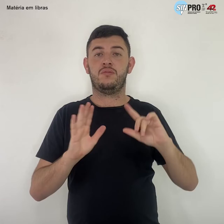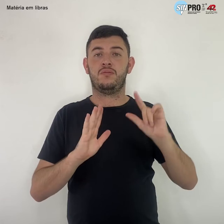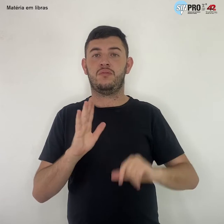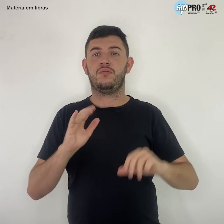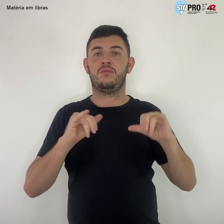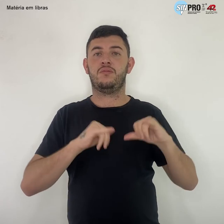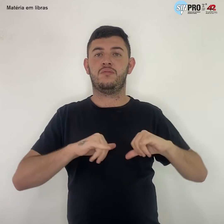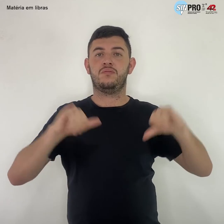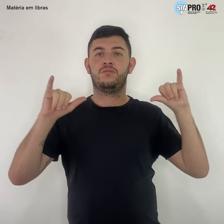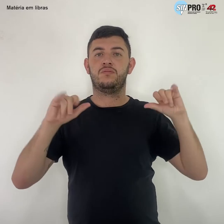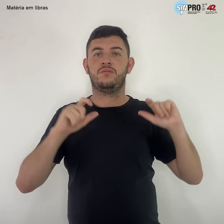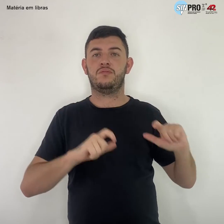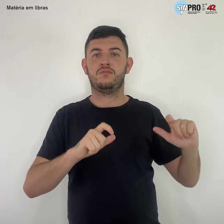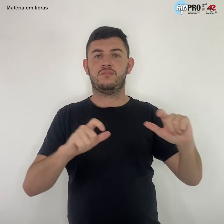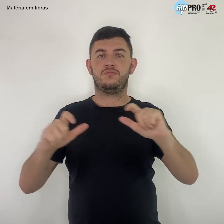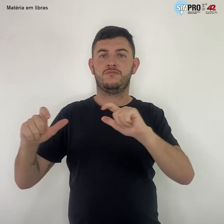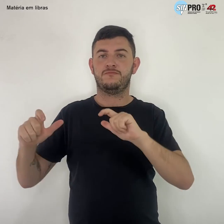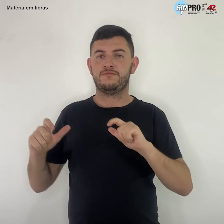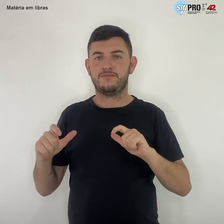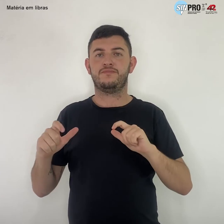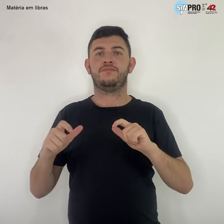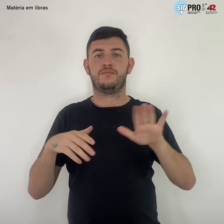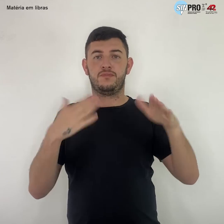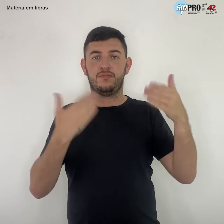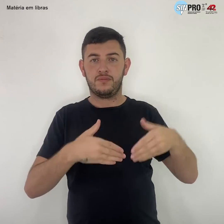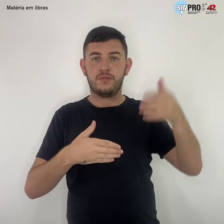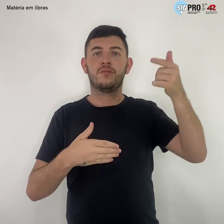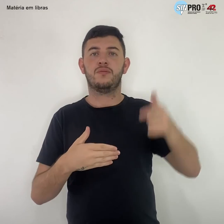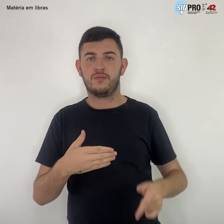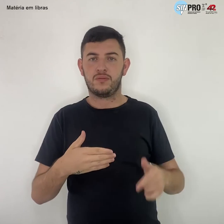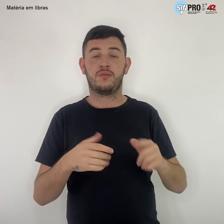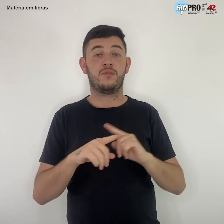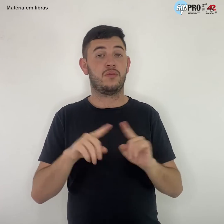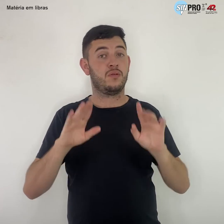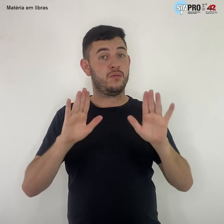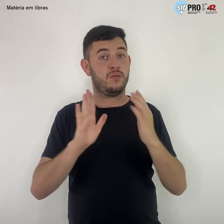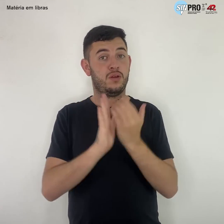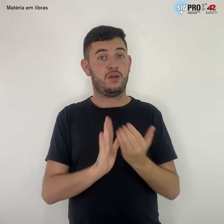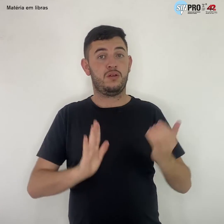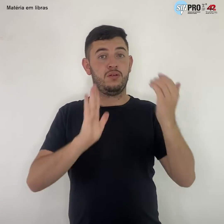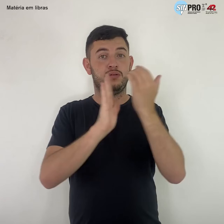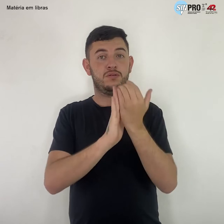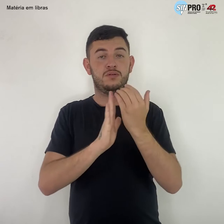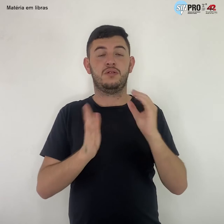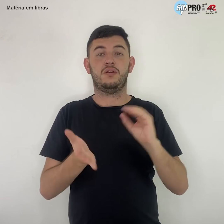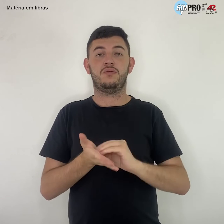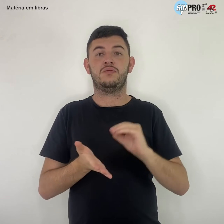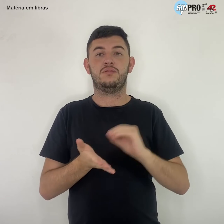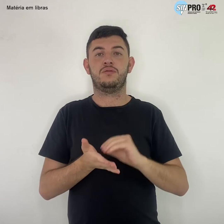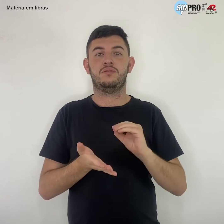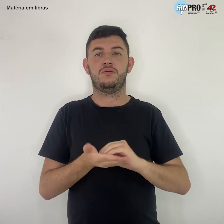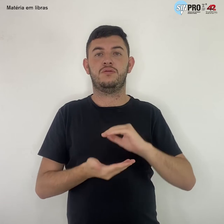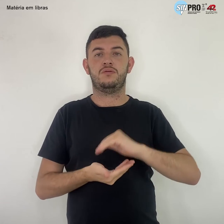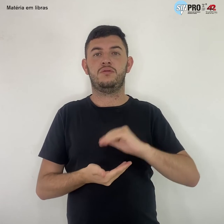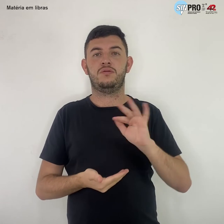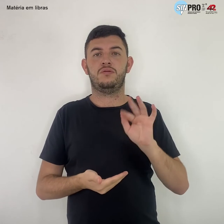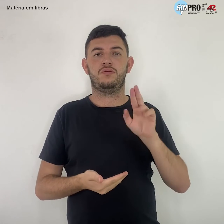locais para reaplicação. Além disto, a ausência do Fundeb e das demais